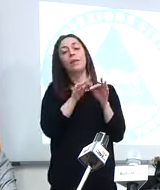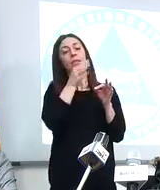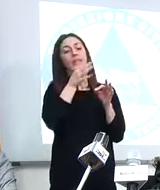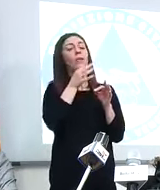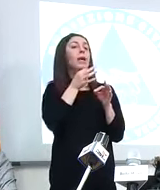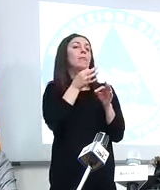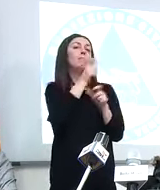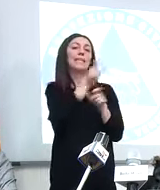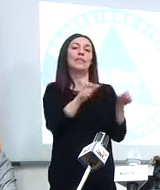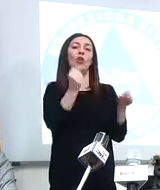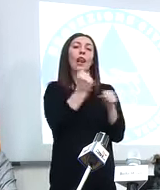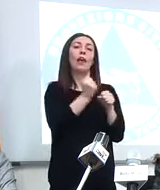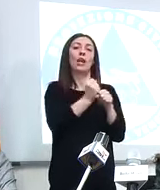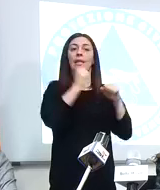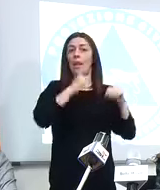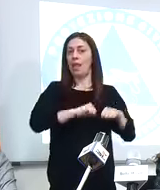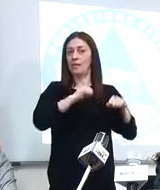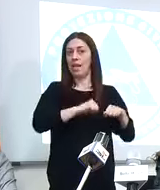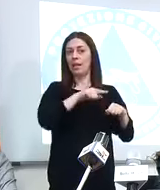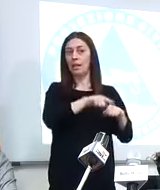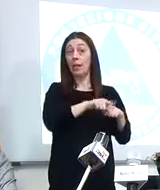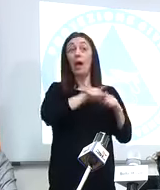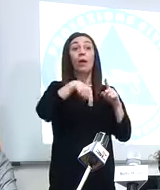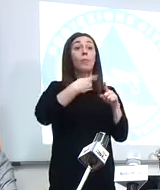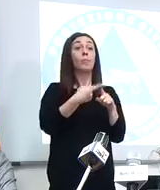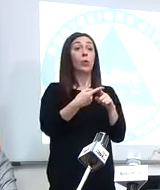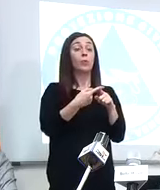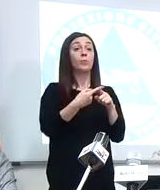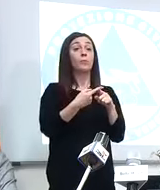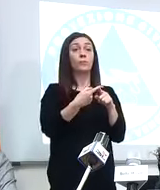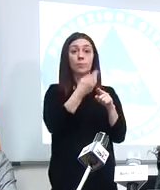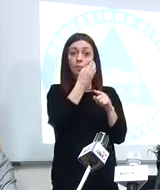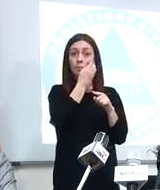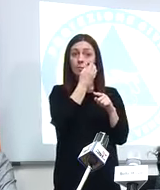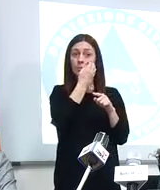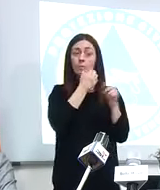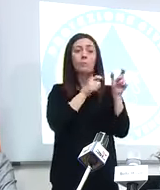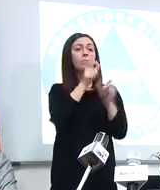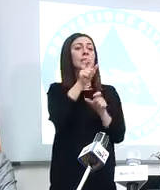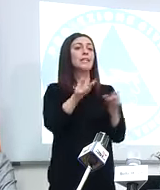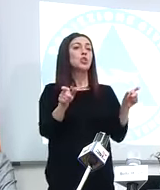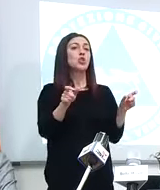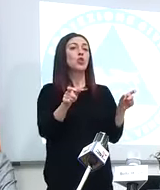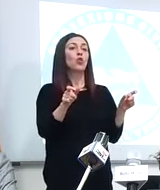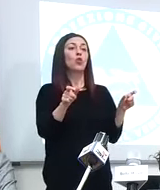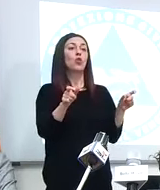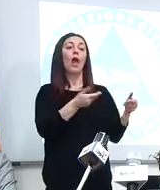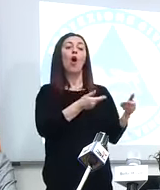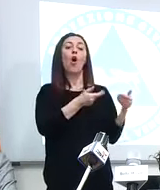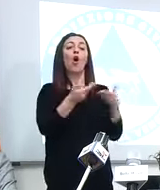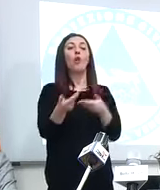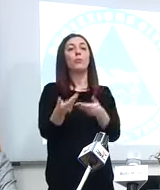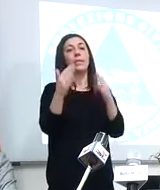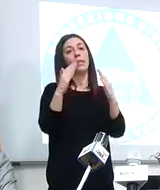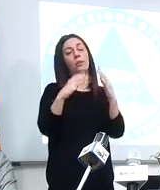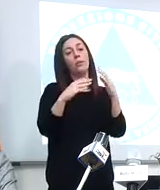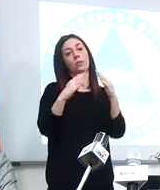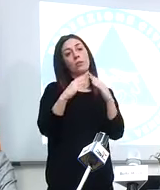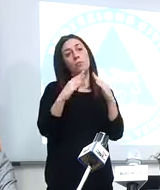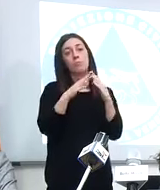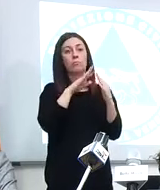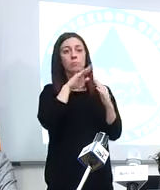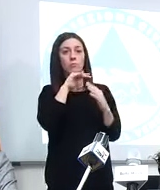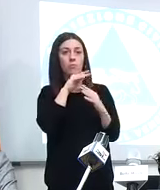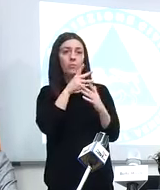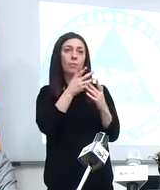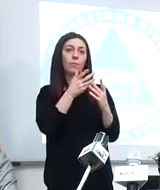personale sanitario, e soggetti che si trovano all'interno delle strutture residenziali per anziani, che possono essere